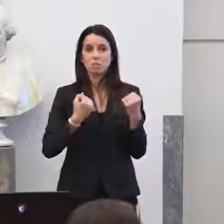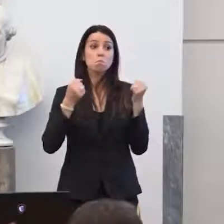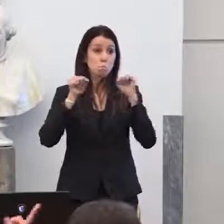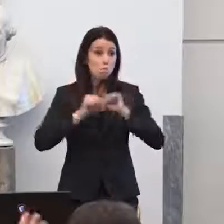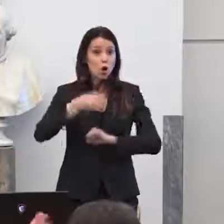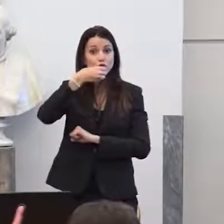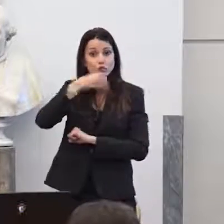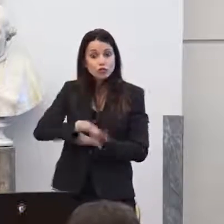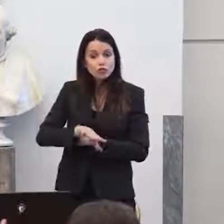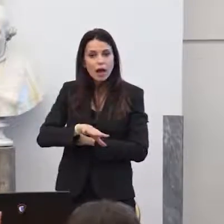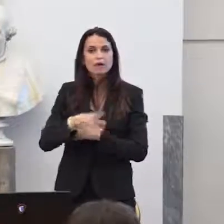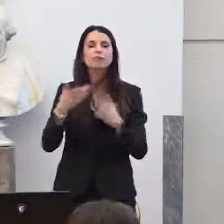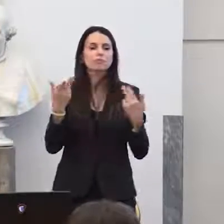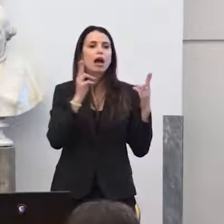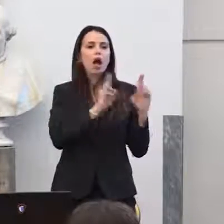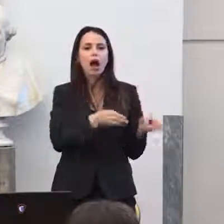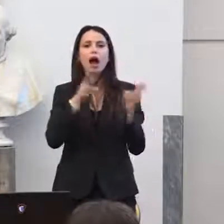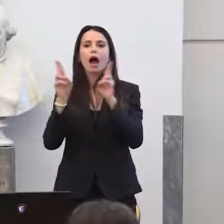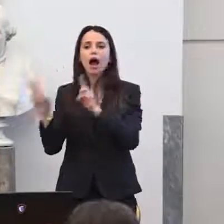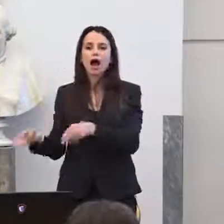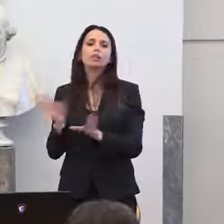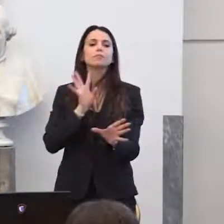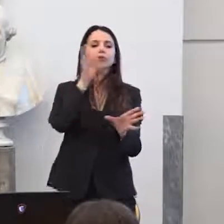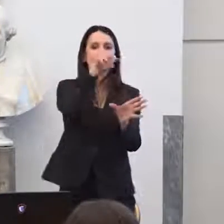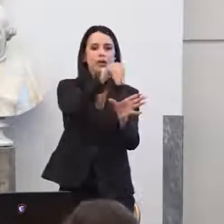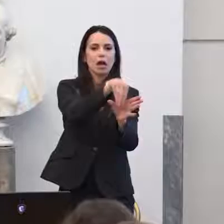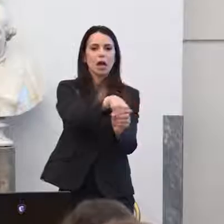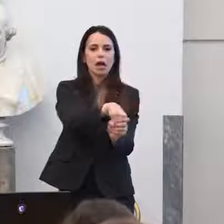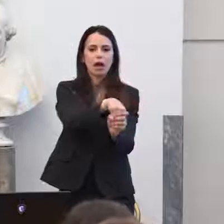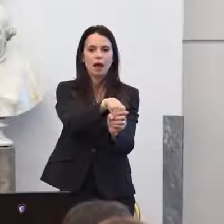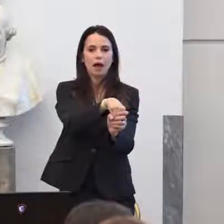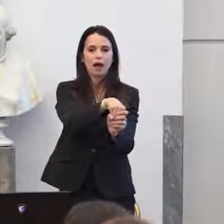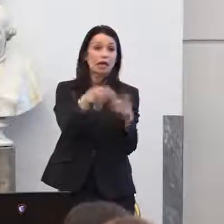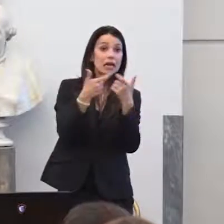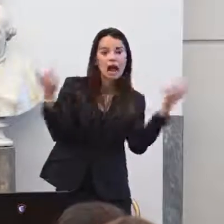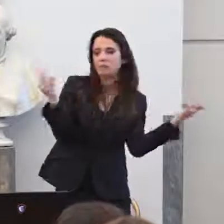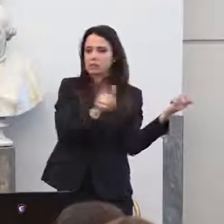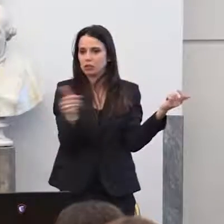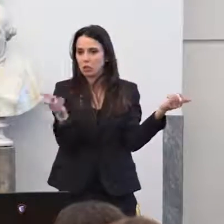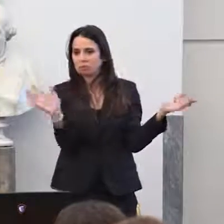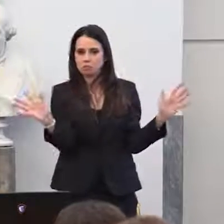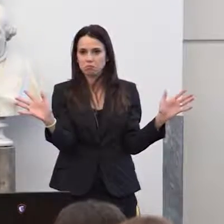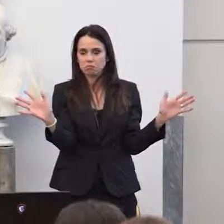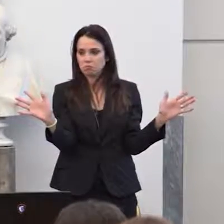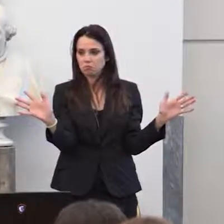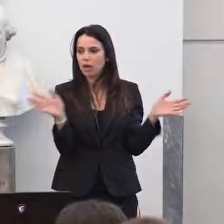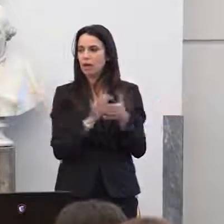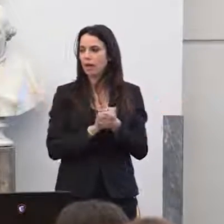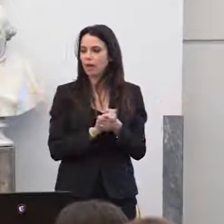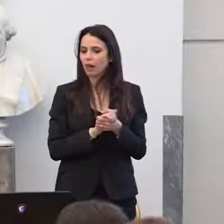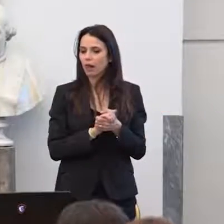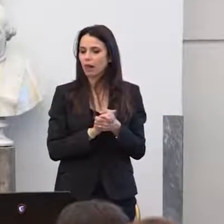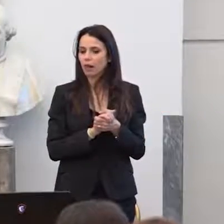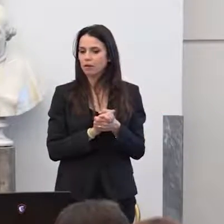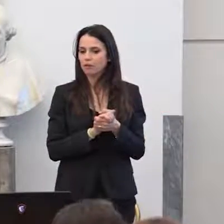potrebbe capitare, di finire ovviamente in ospedale per un problema, dal più importante al più semplice. È ovvio che se stiamo in qualche modo